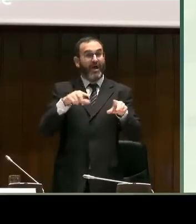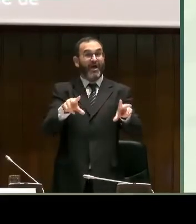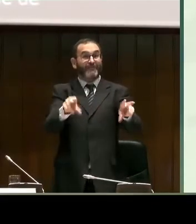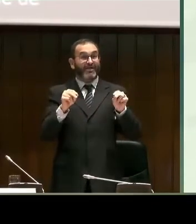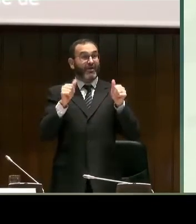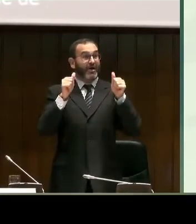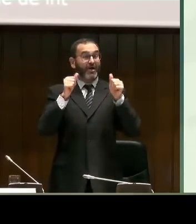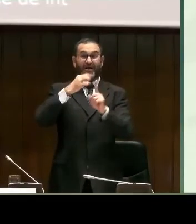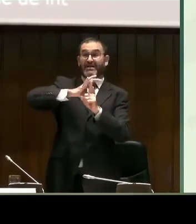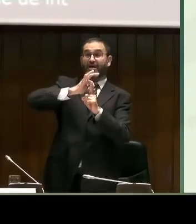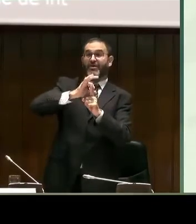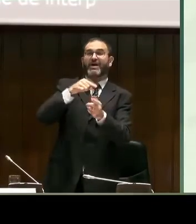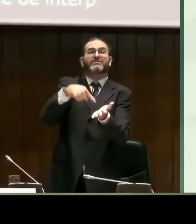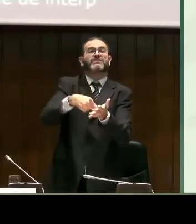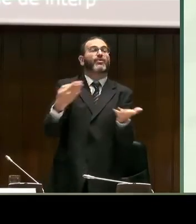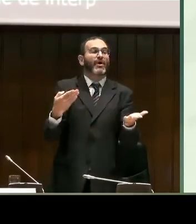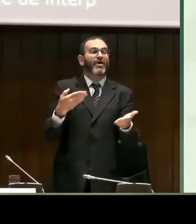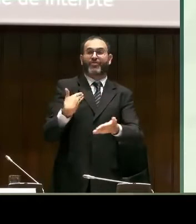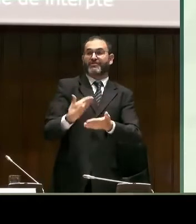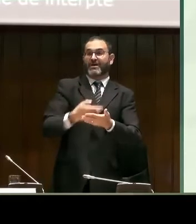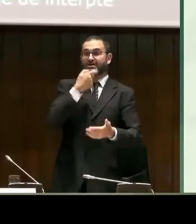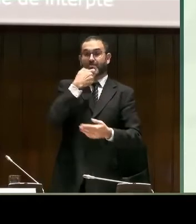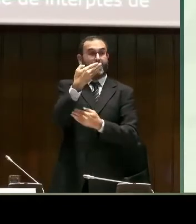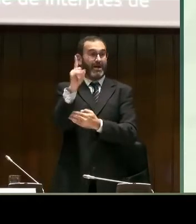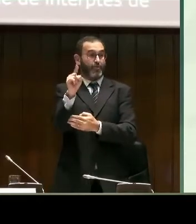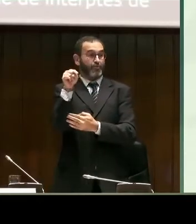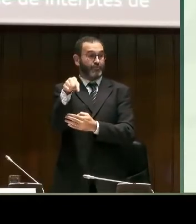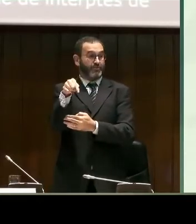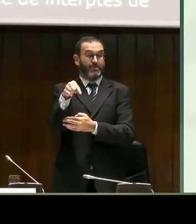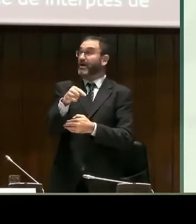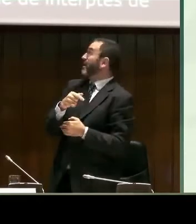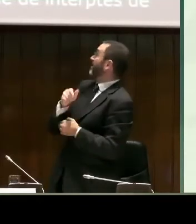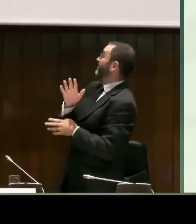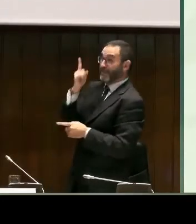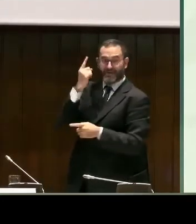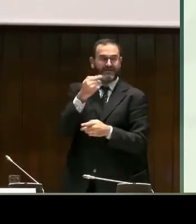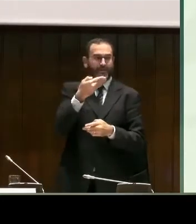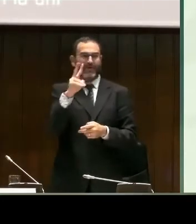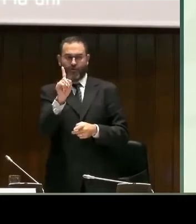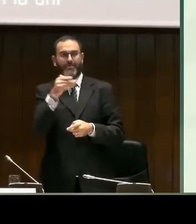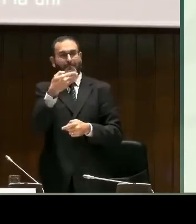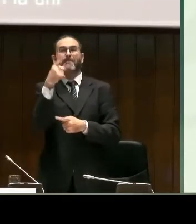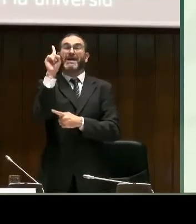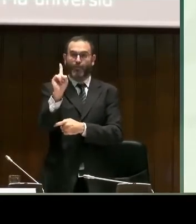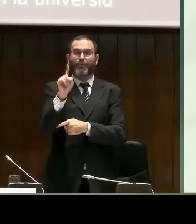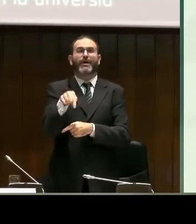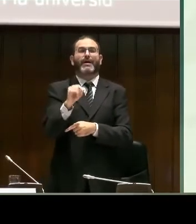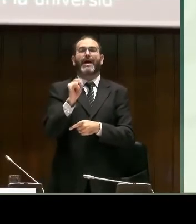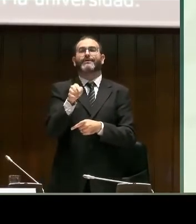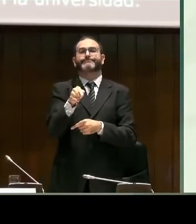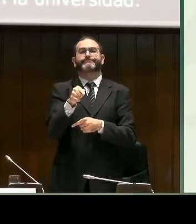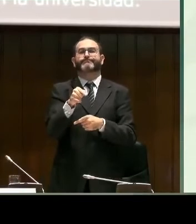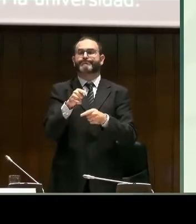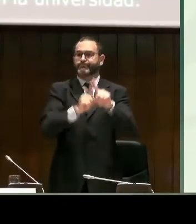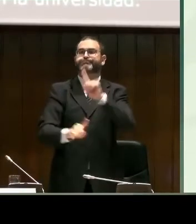encontramos con otro problema. Una vez que finalizan sus grados, les exigen un certificado de un